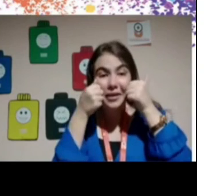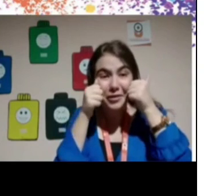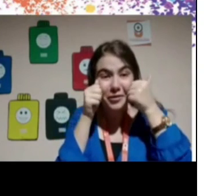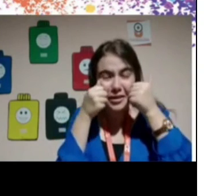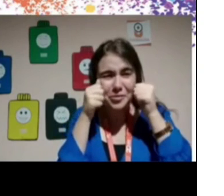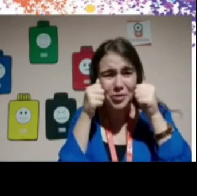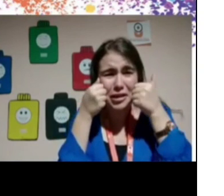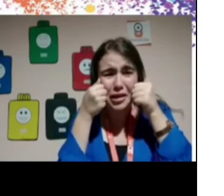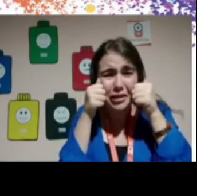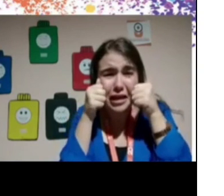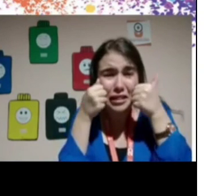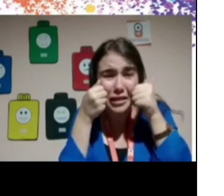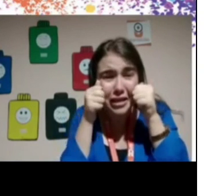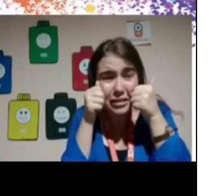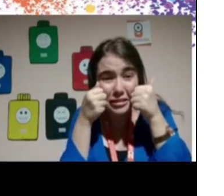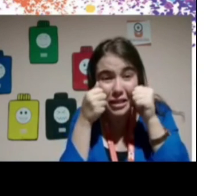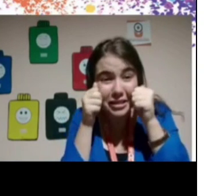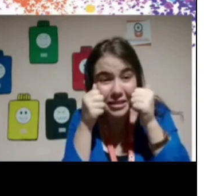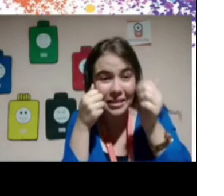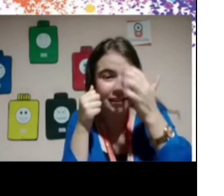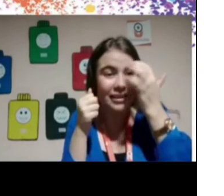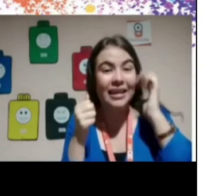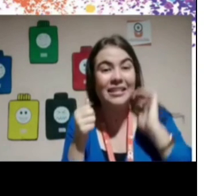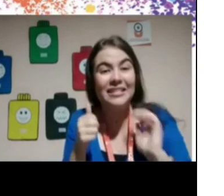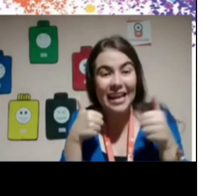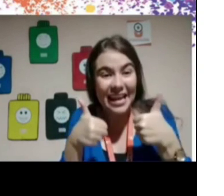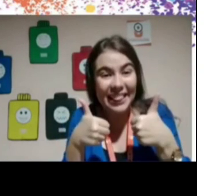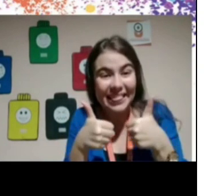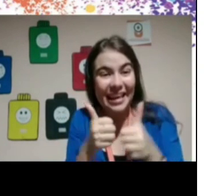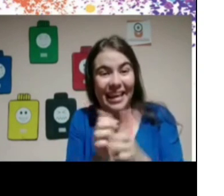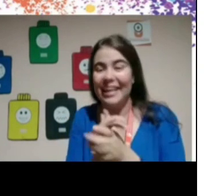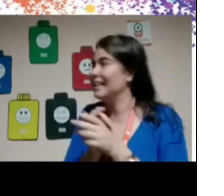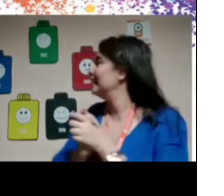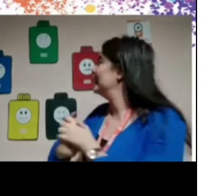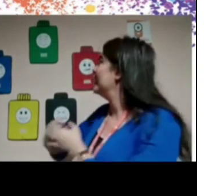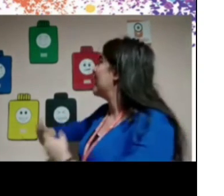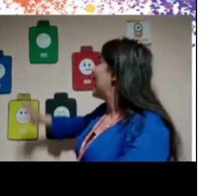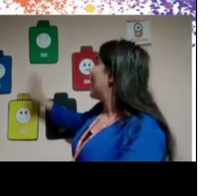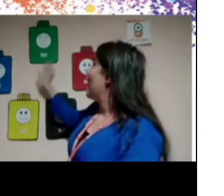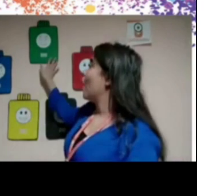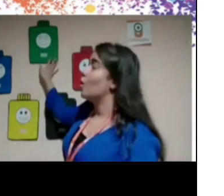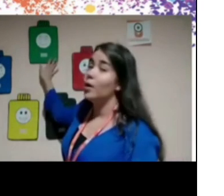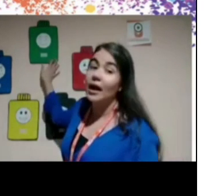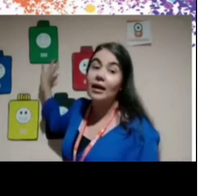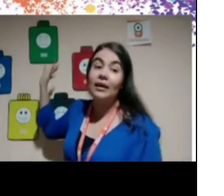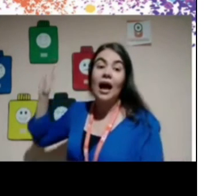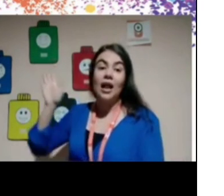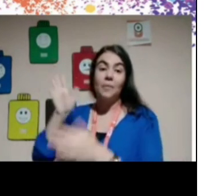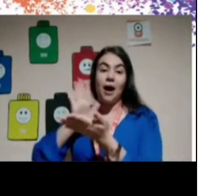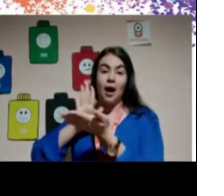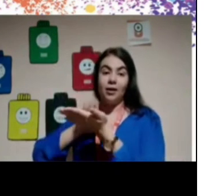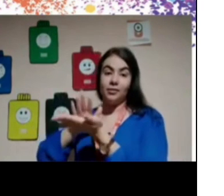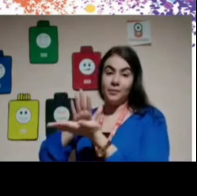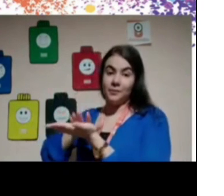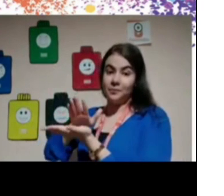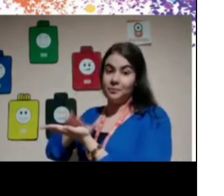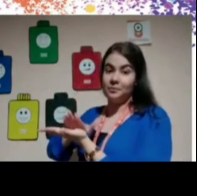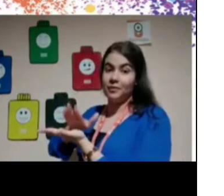Tristeza. Muy bien. Todos hacemos carita de tristes. Excelente. Ahora